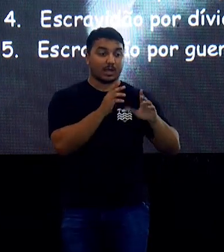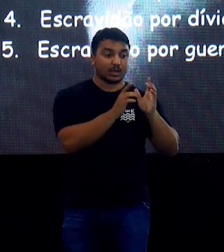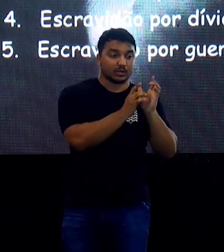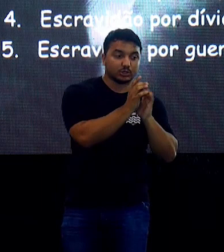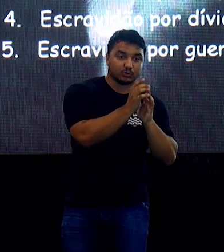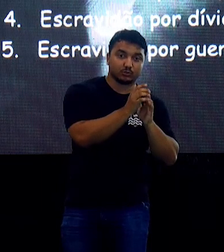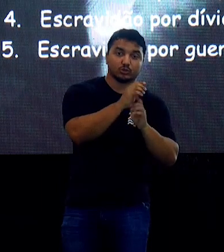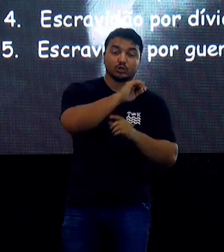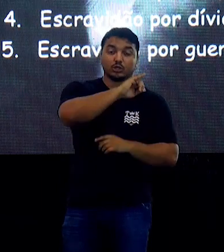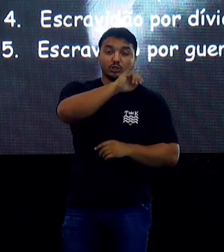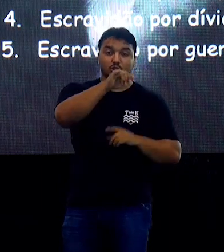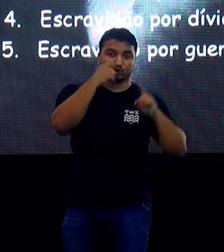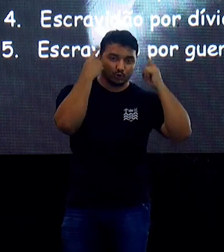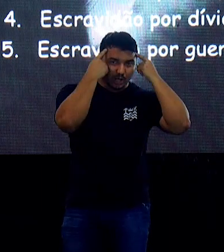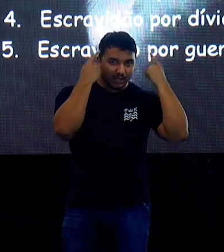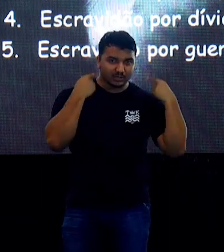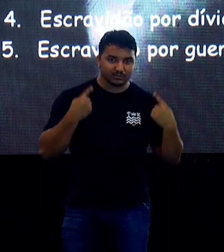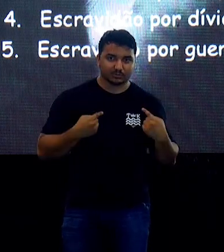do judaísmo.